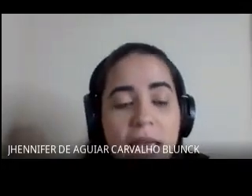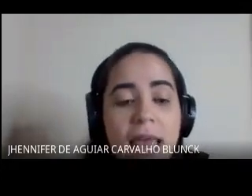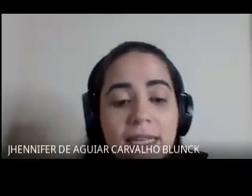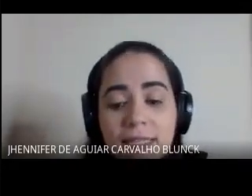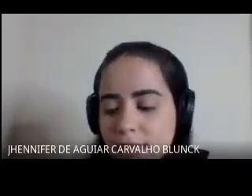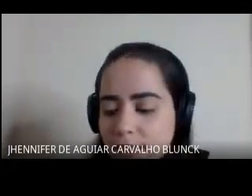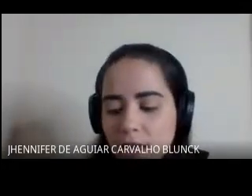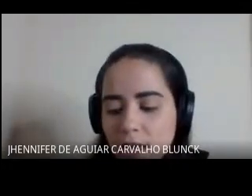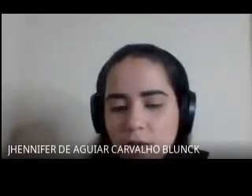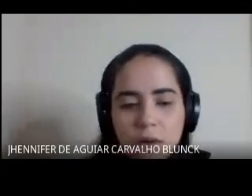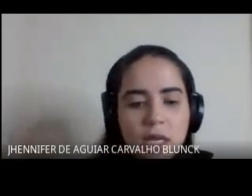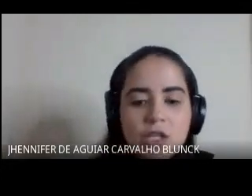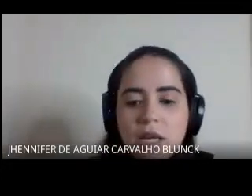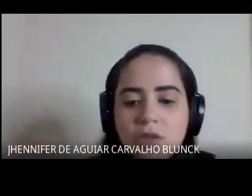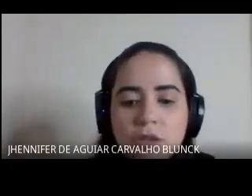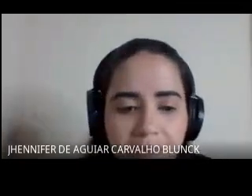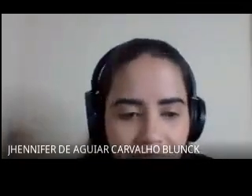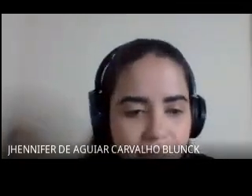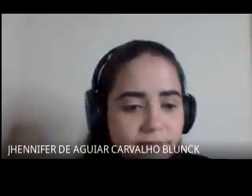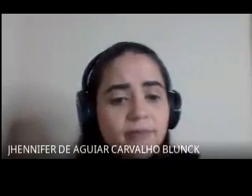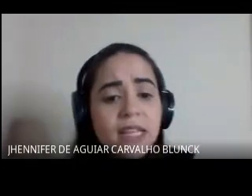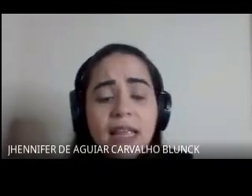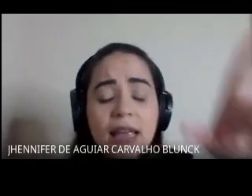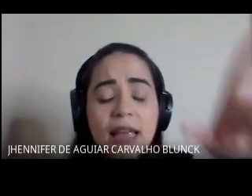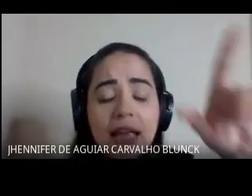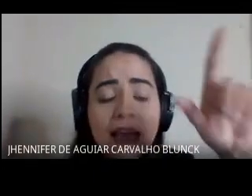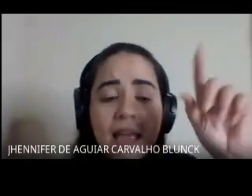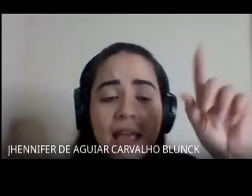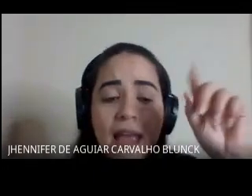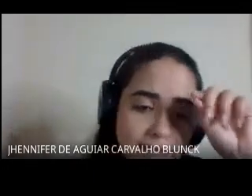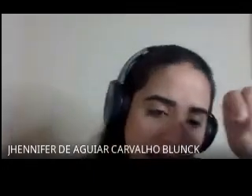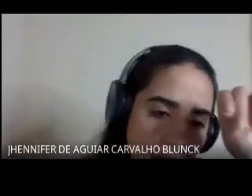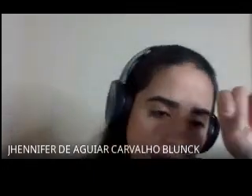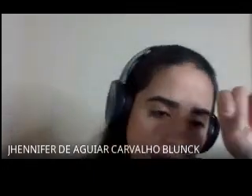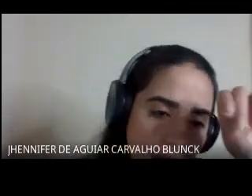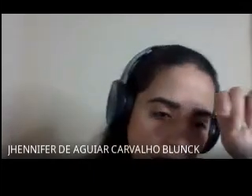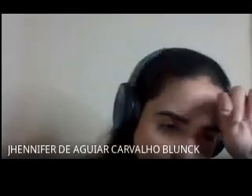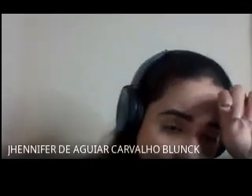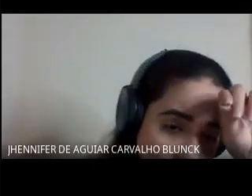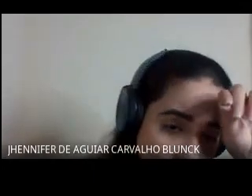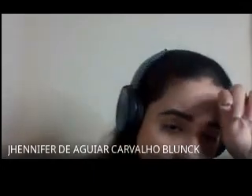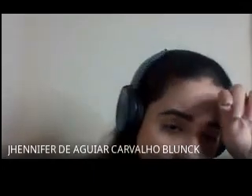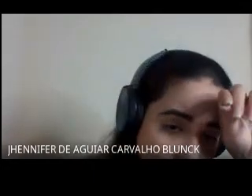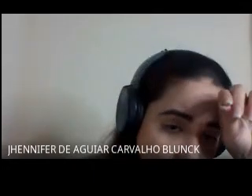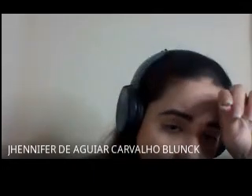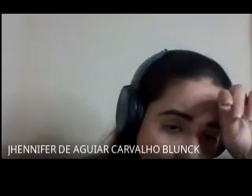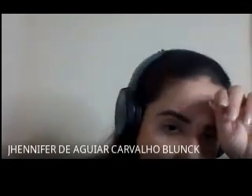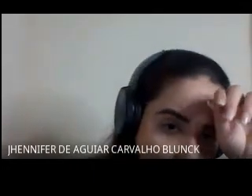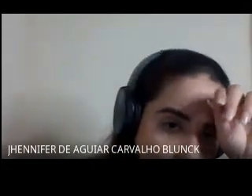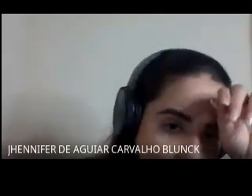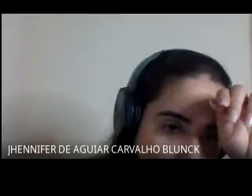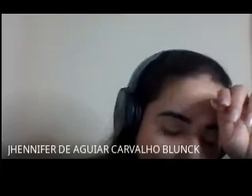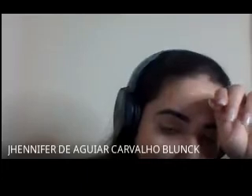alunos. Esse terceiro aqui, gente, é certo. Então, se